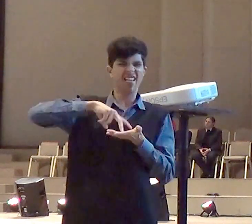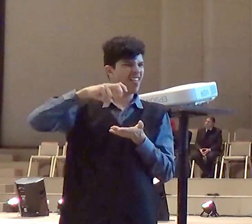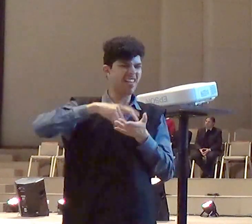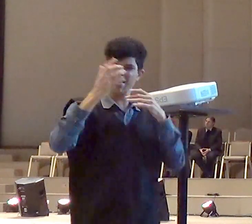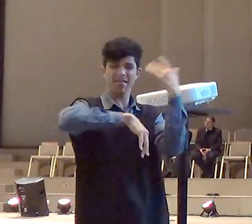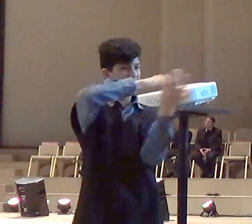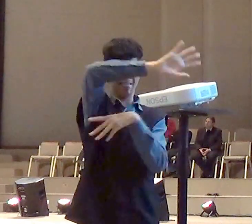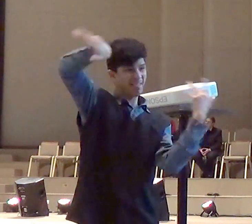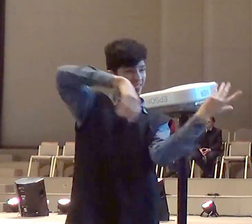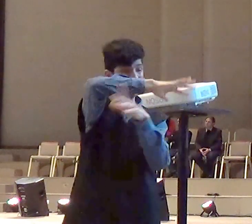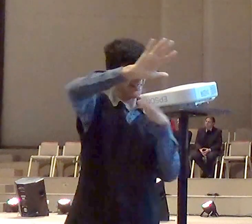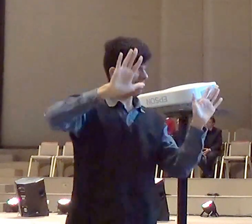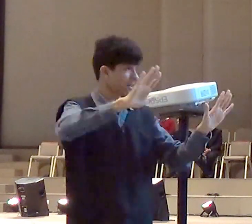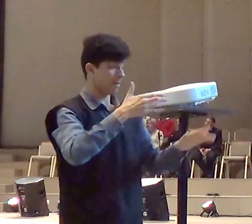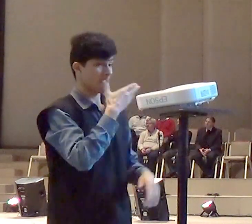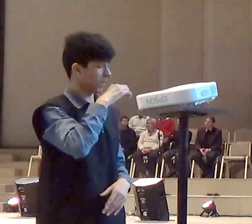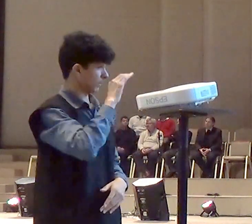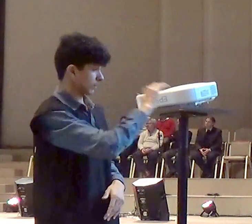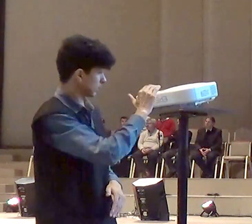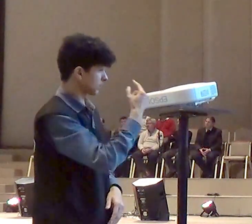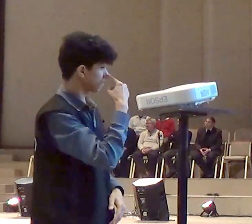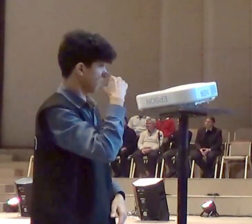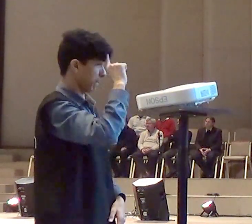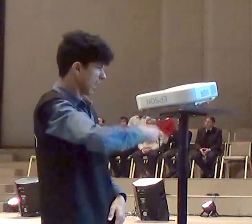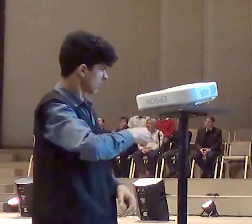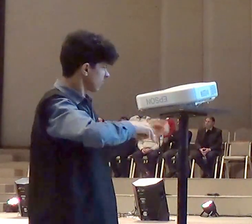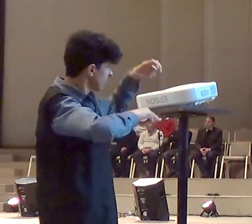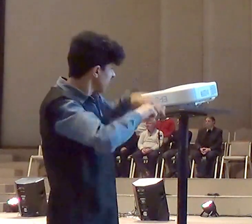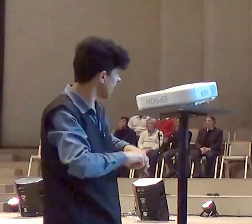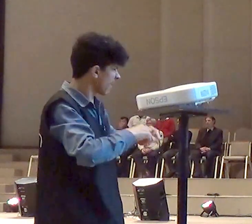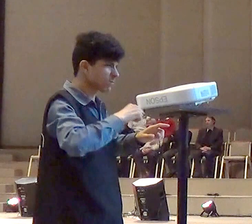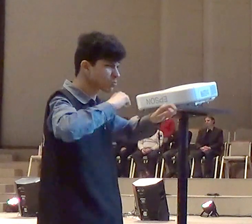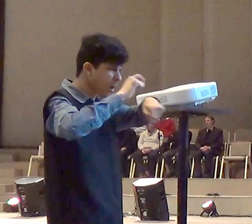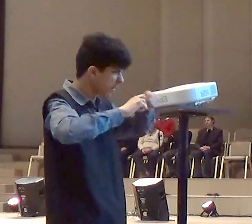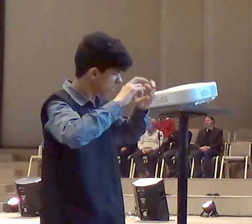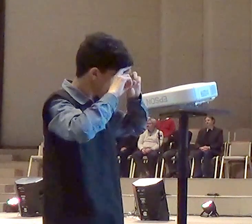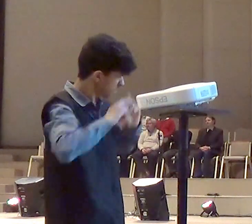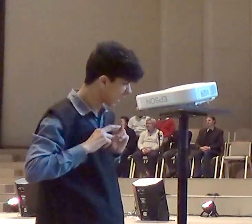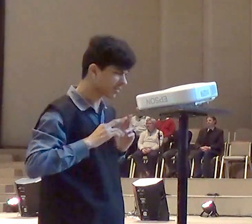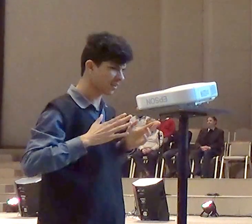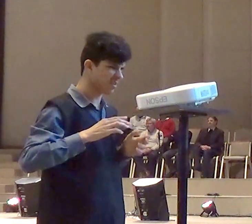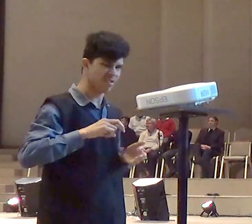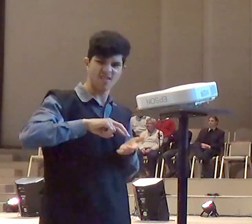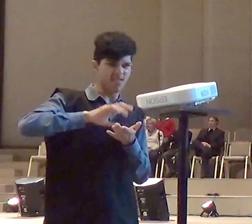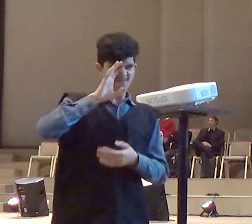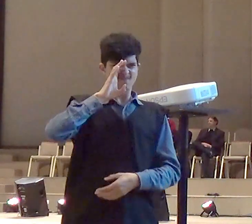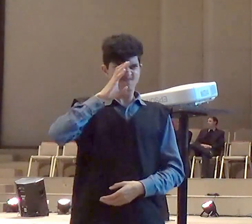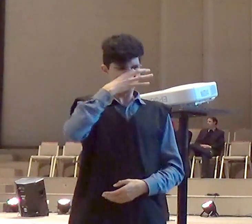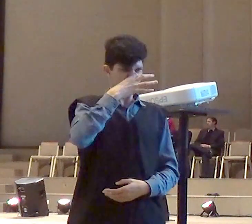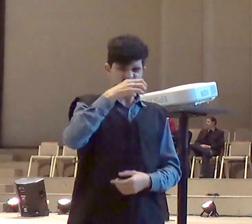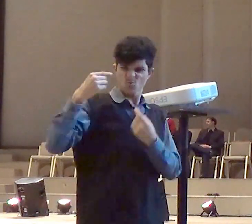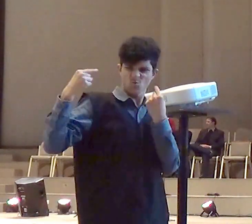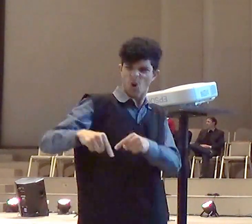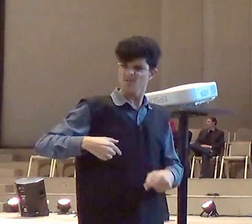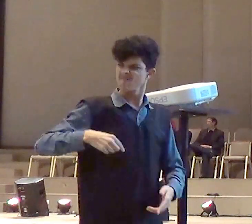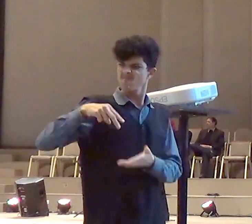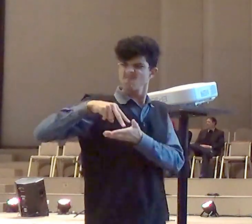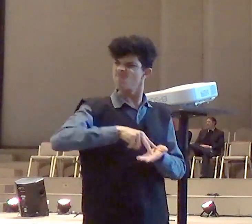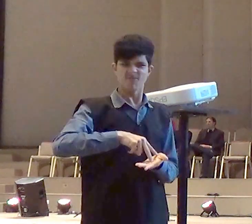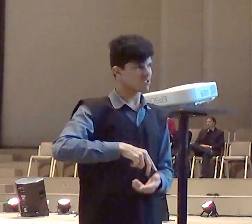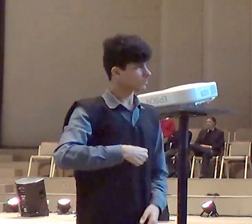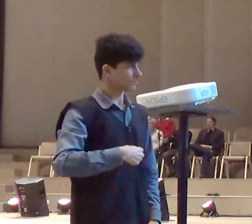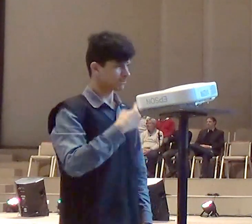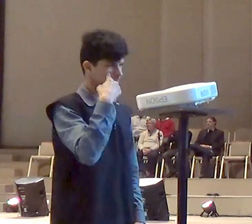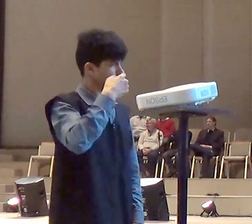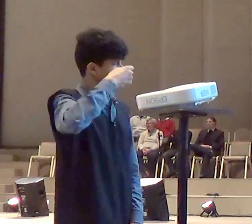e o papai dizia assim filho senta que tá na hora de comer e ele continuou tá e o pai mais firme disse